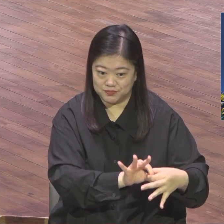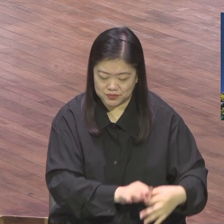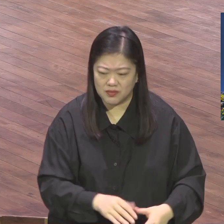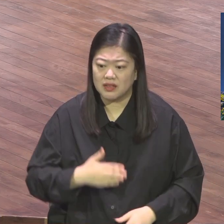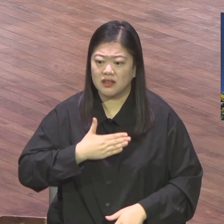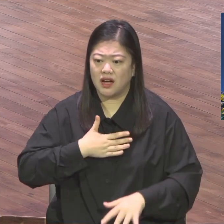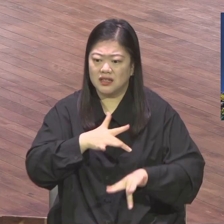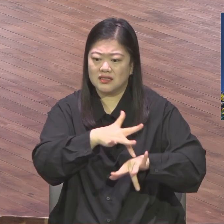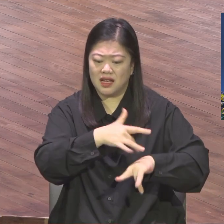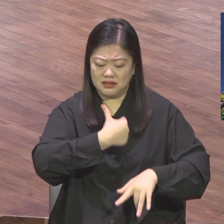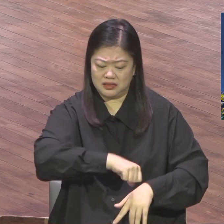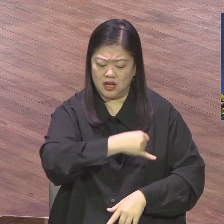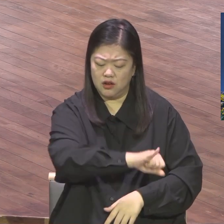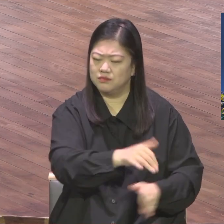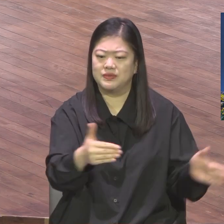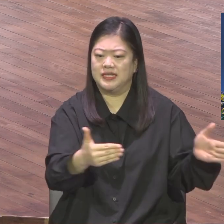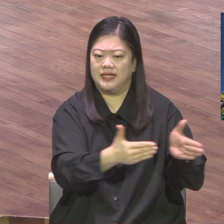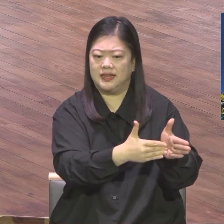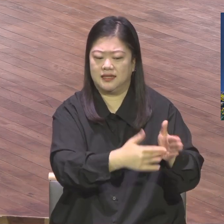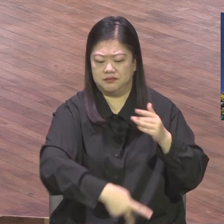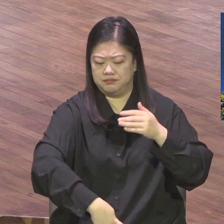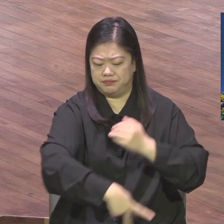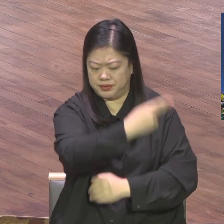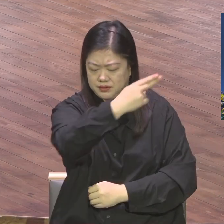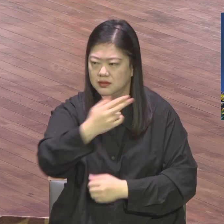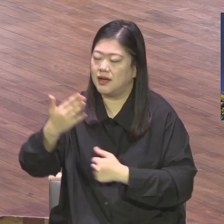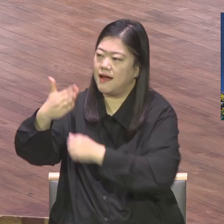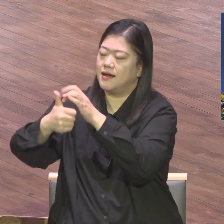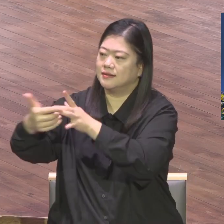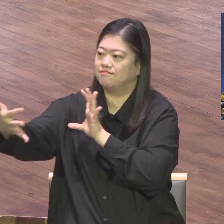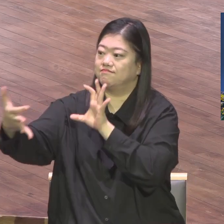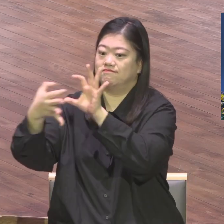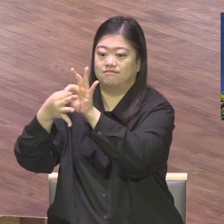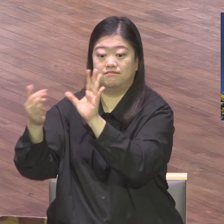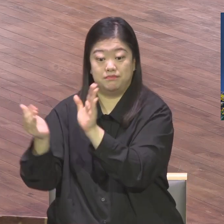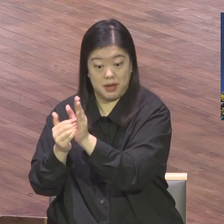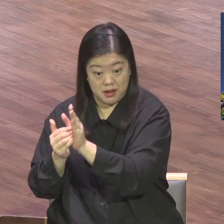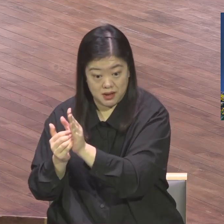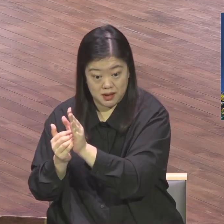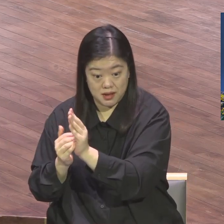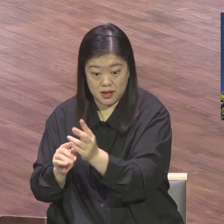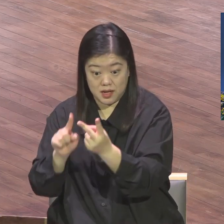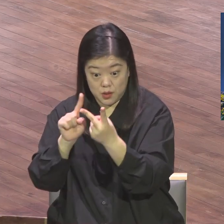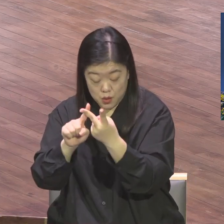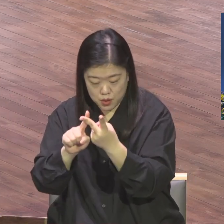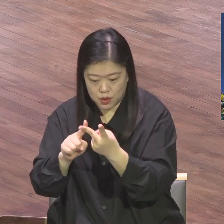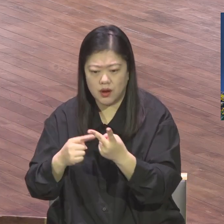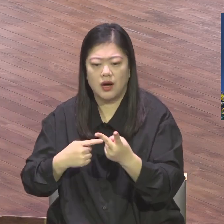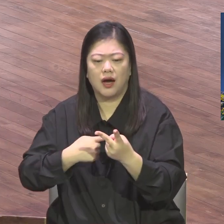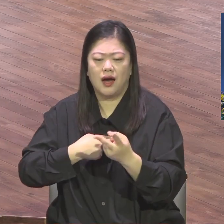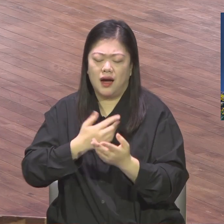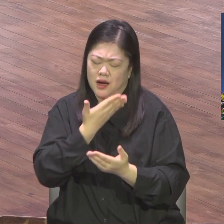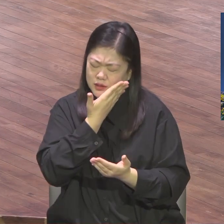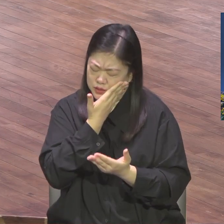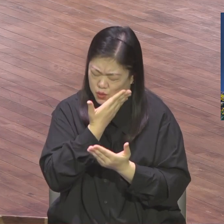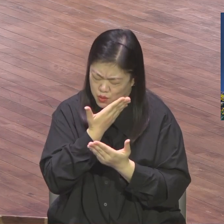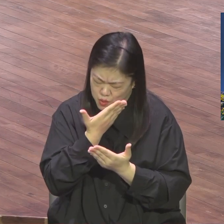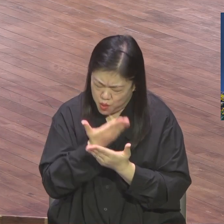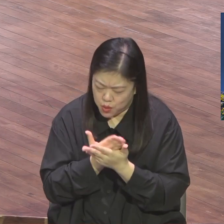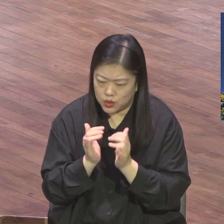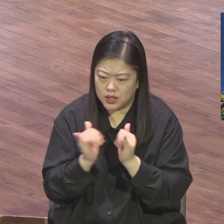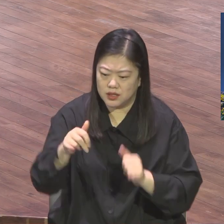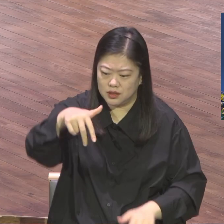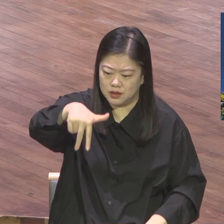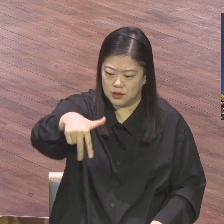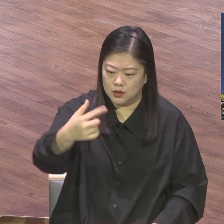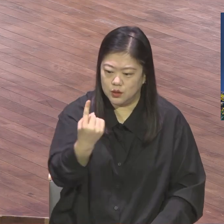자식에서 하나님의 자녀로 신분을 회복시켜 주시고, 우리를 뭐라 그래요? 가장 존귀한 존재로